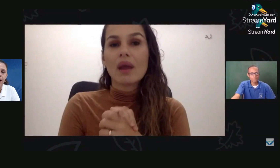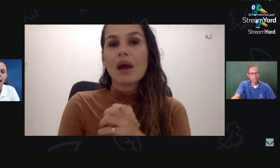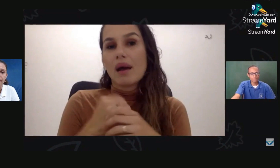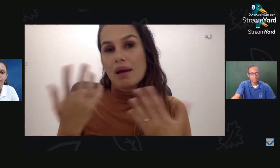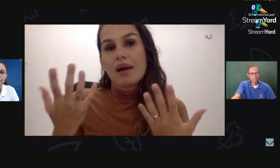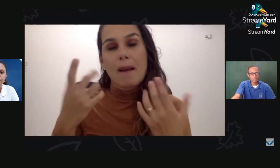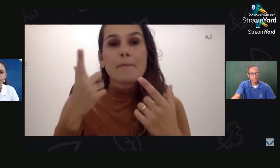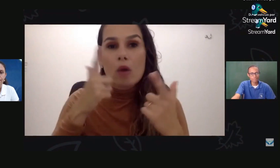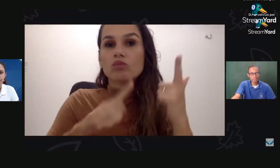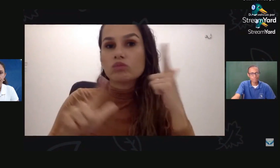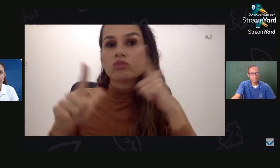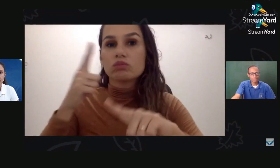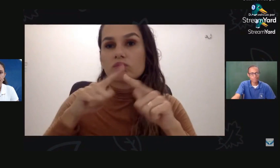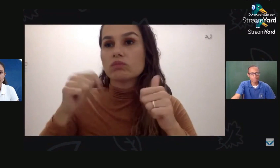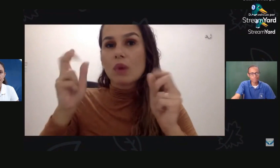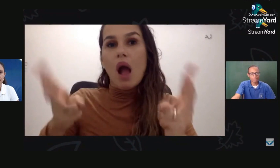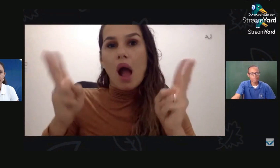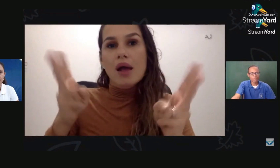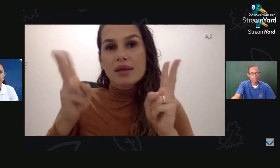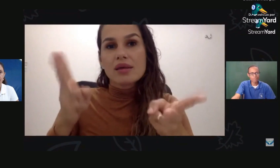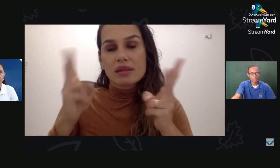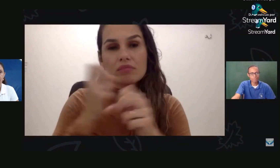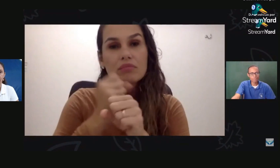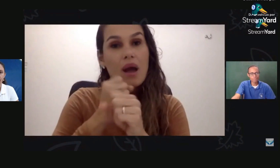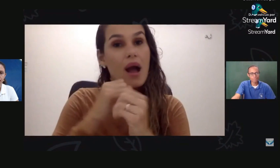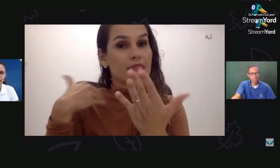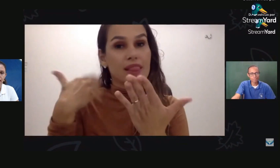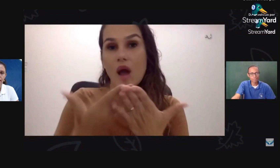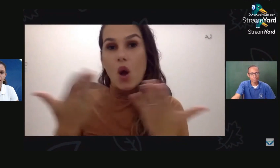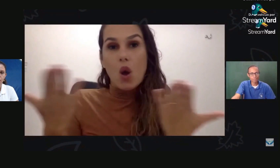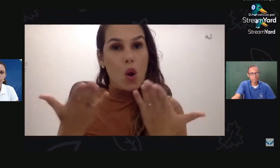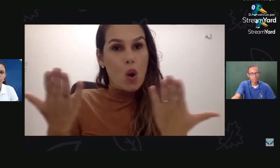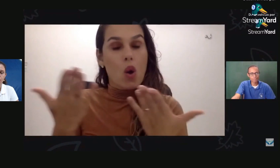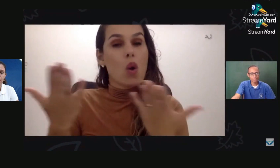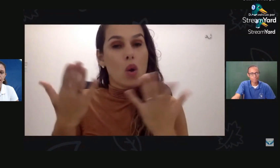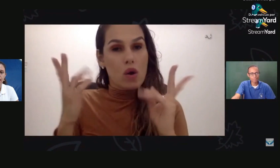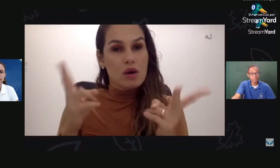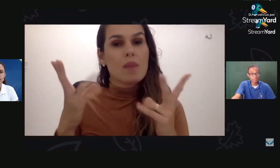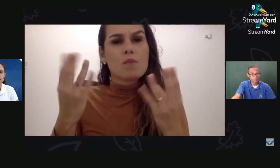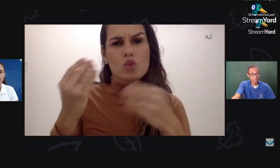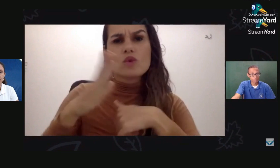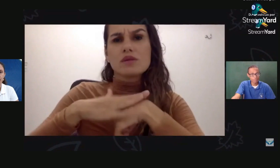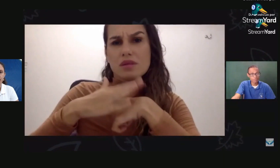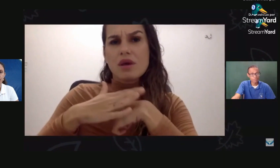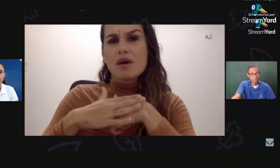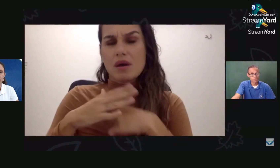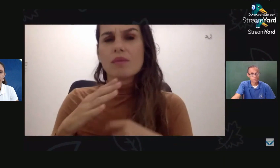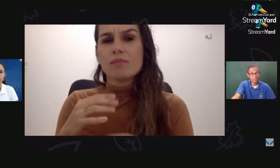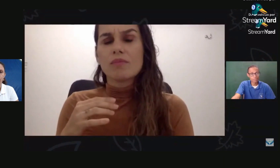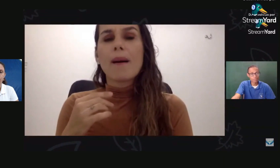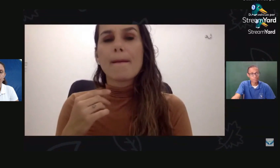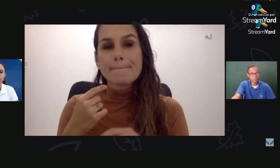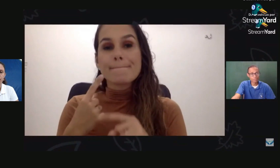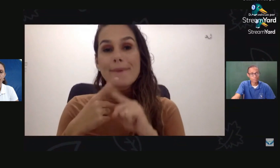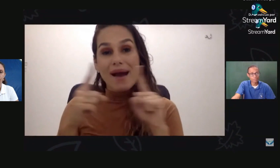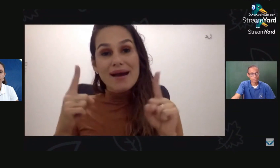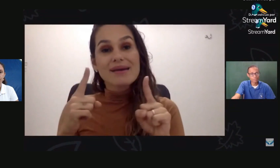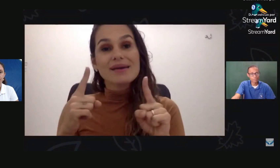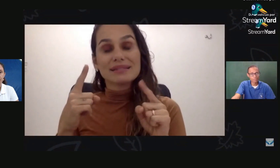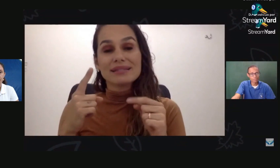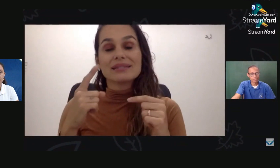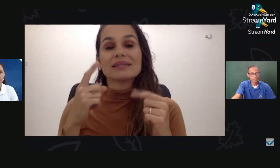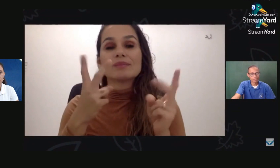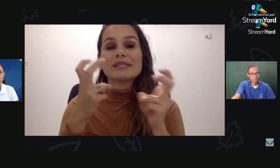no Ceará. Mas, assim, ainda tem, né, algumas conquistas, né, tem muita luta,